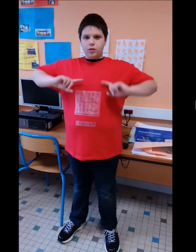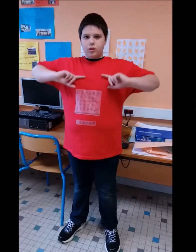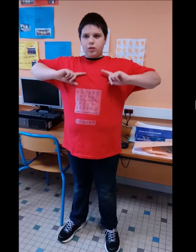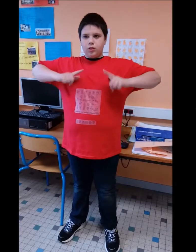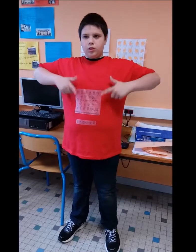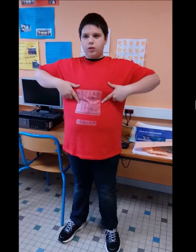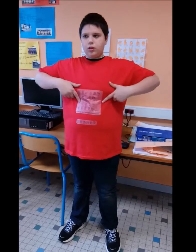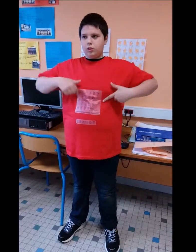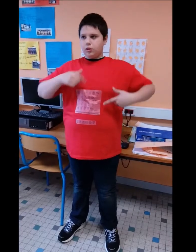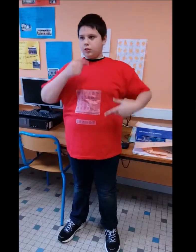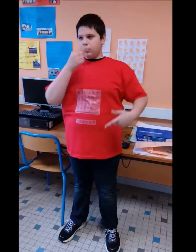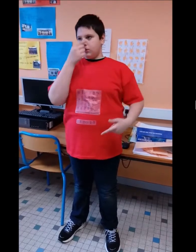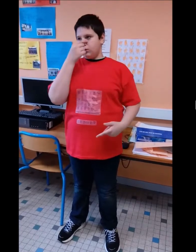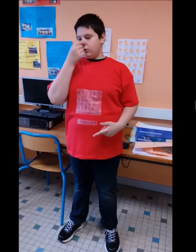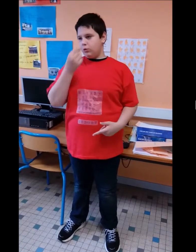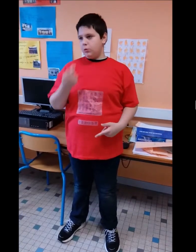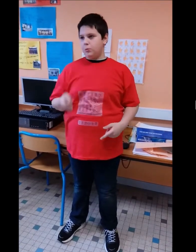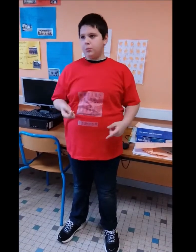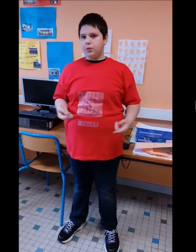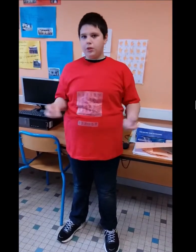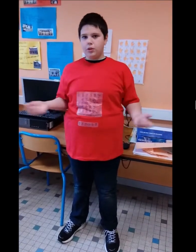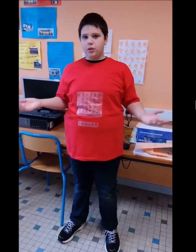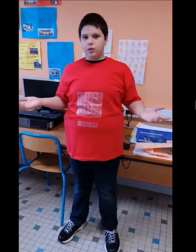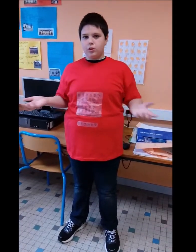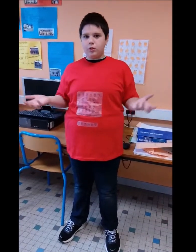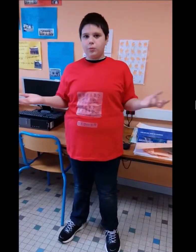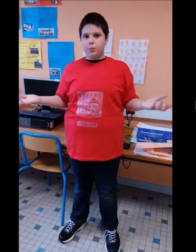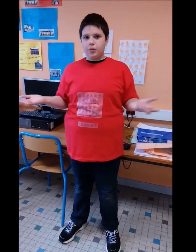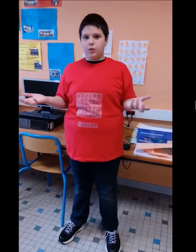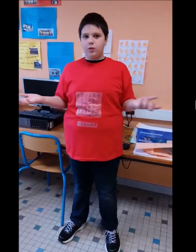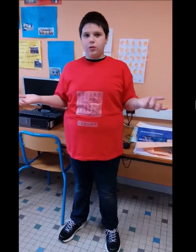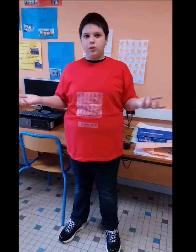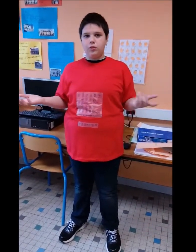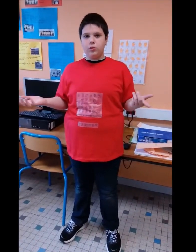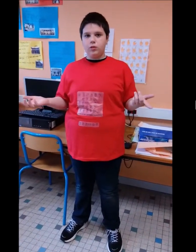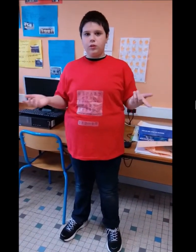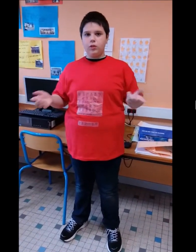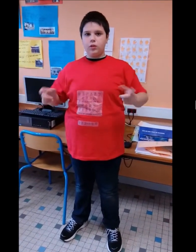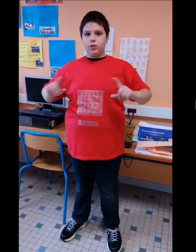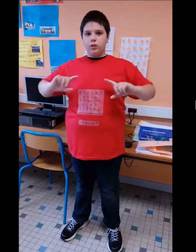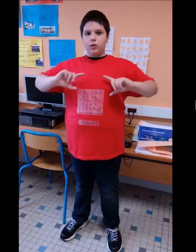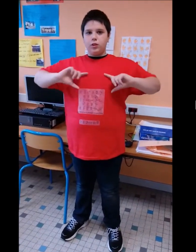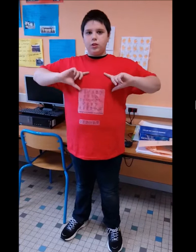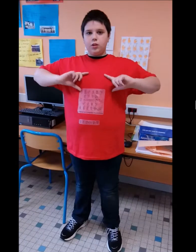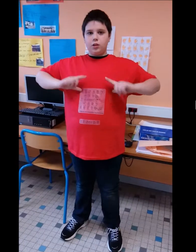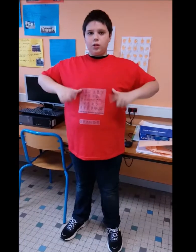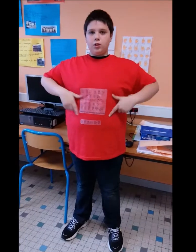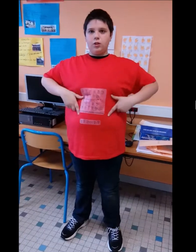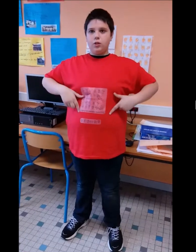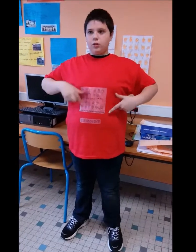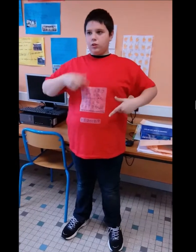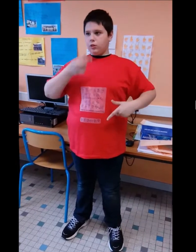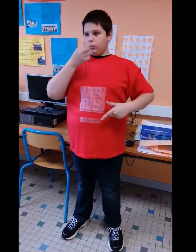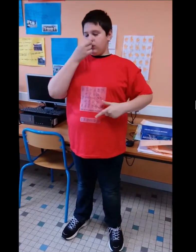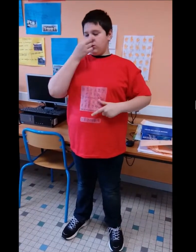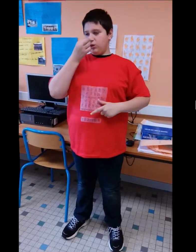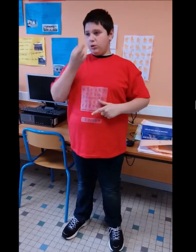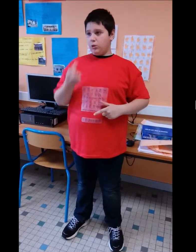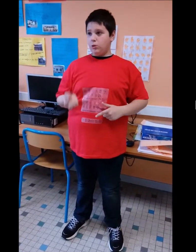Pour louper l'école, je ferai n'importe quoi. Pour louper l'école,